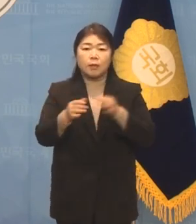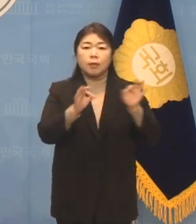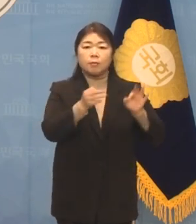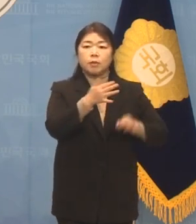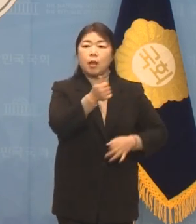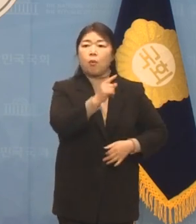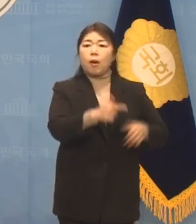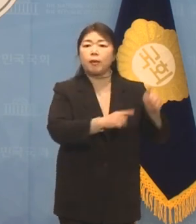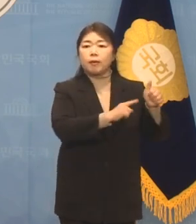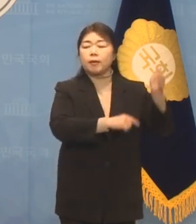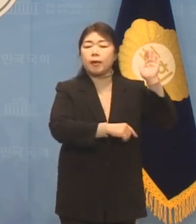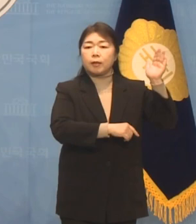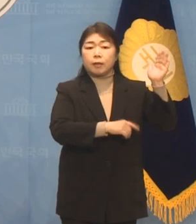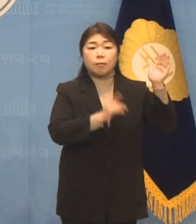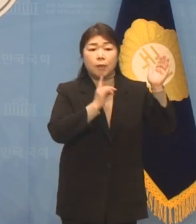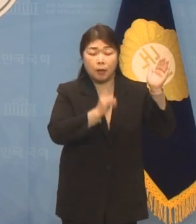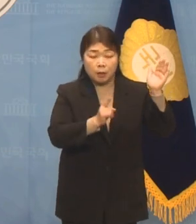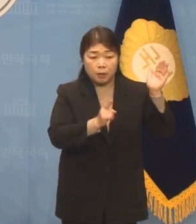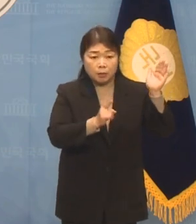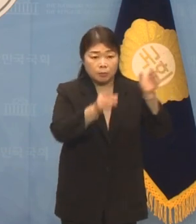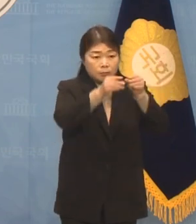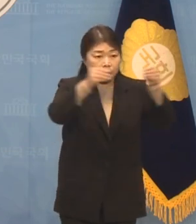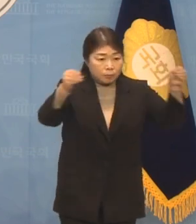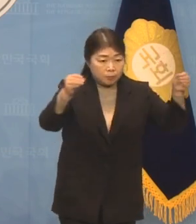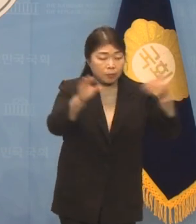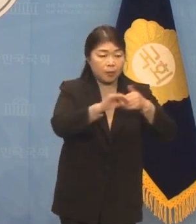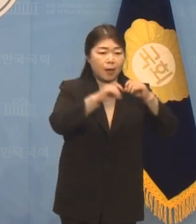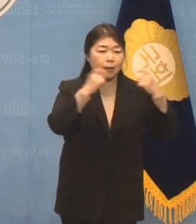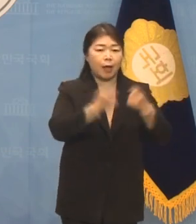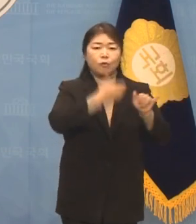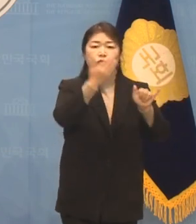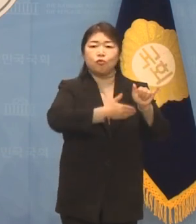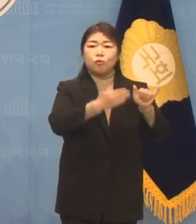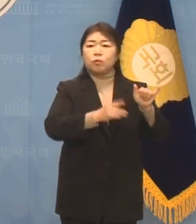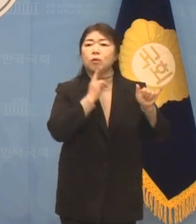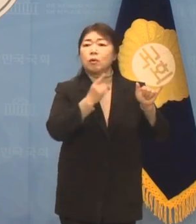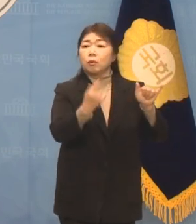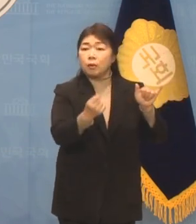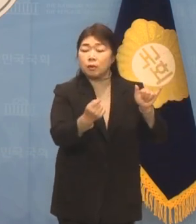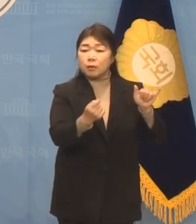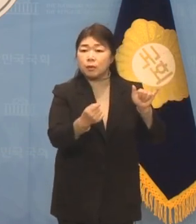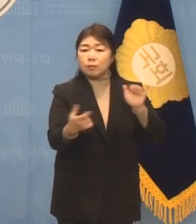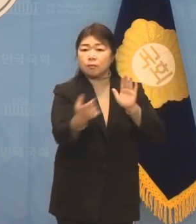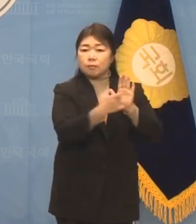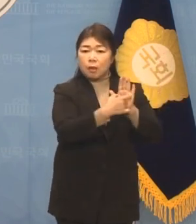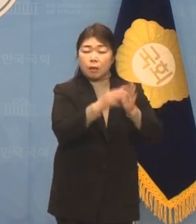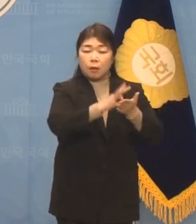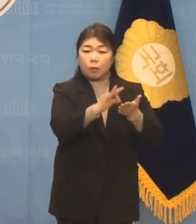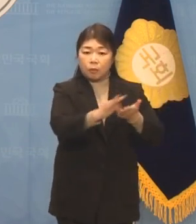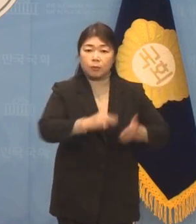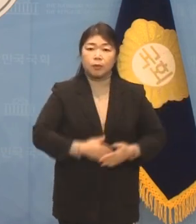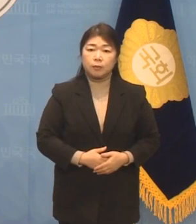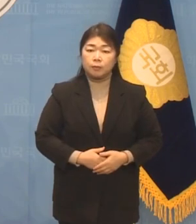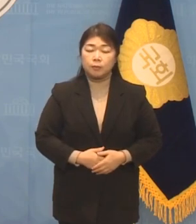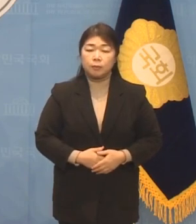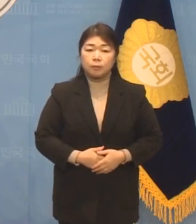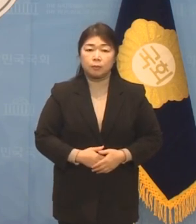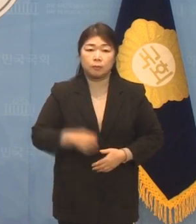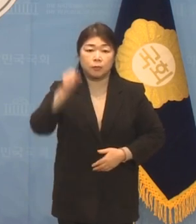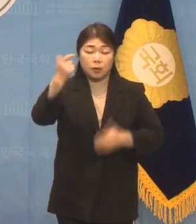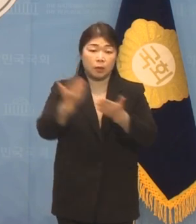시사이다라는 김채환 원장의 개인 유튜브 채널에 게시되어 있습니다. 인재개발원